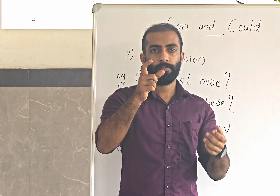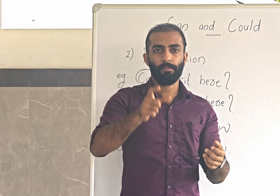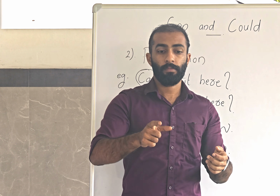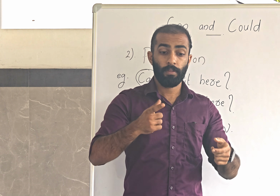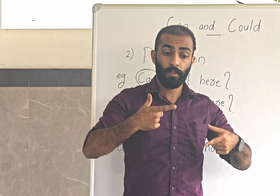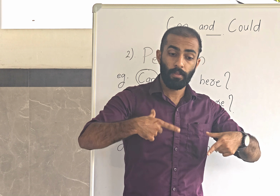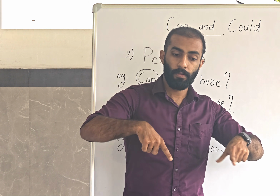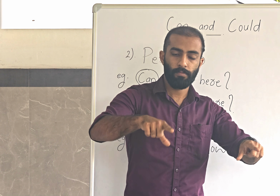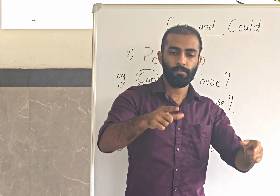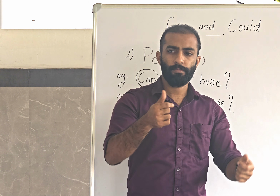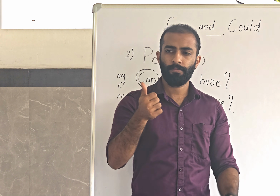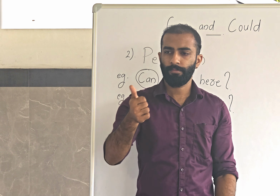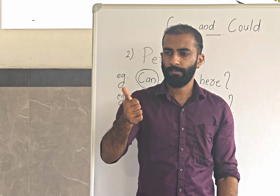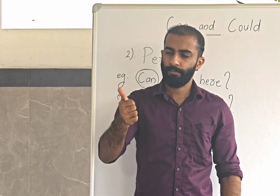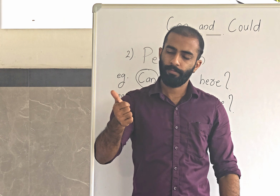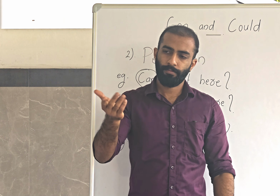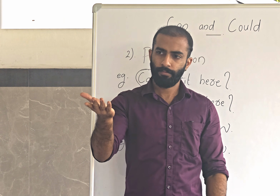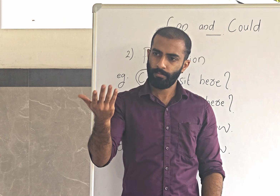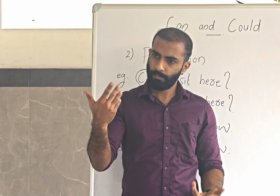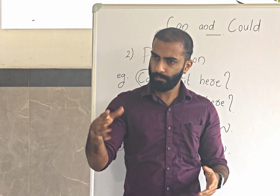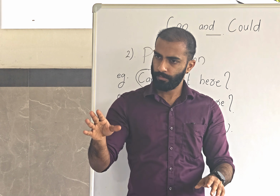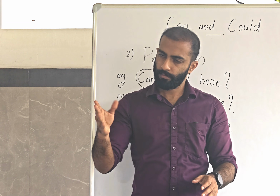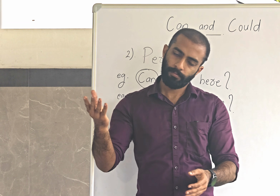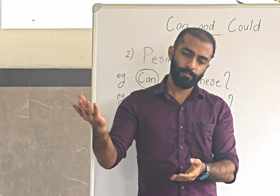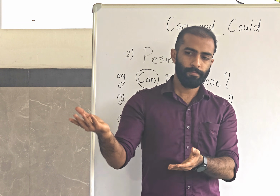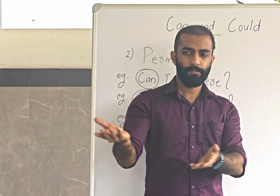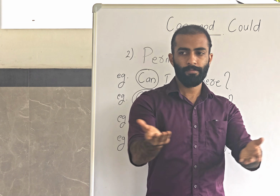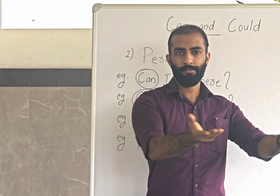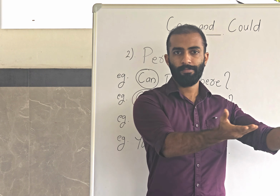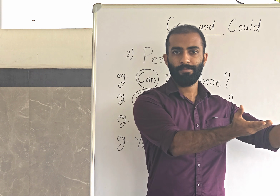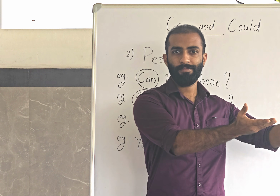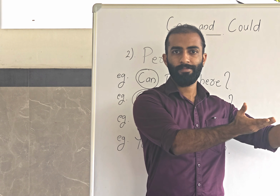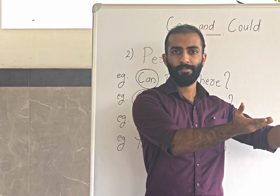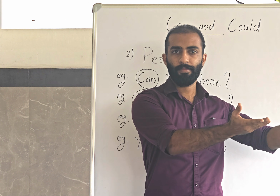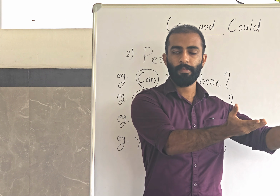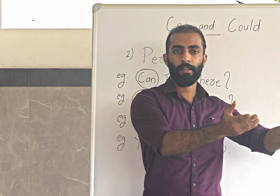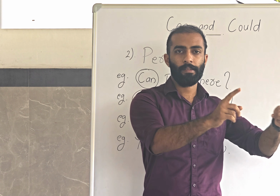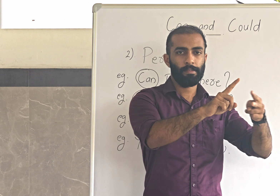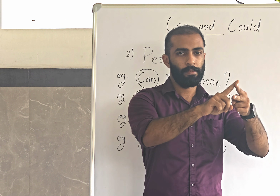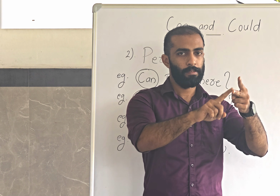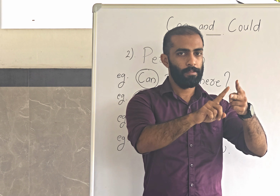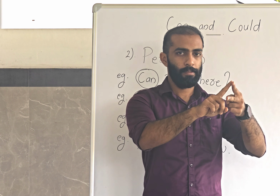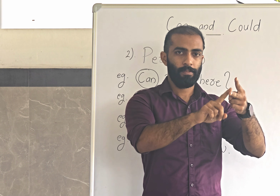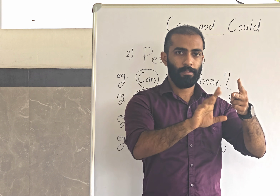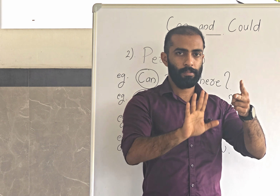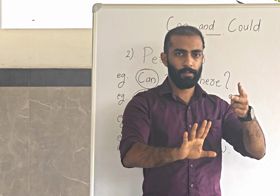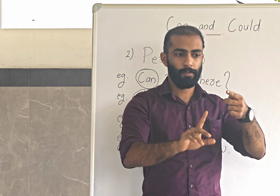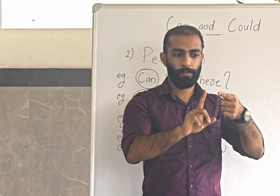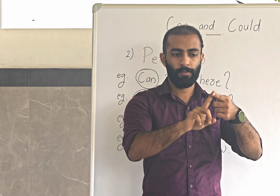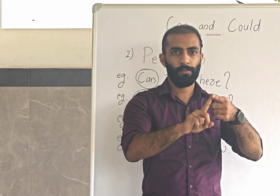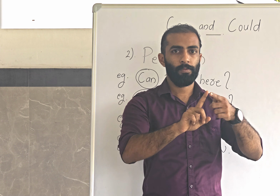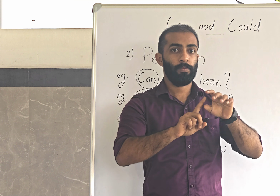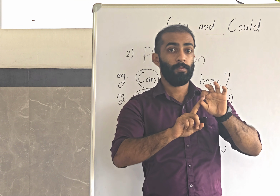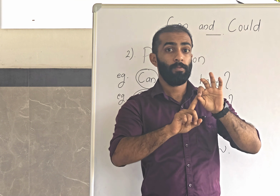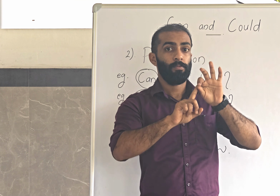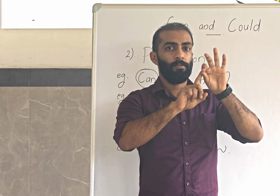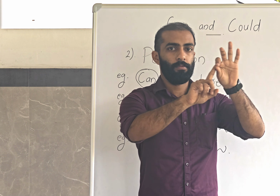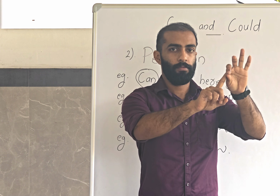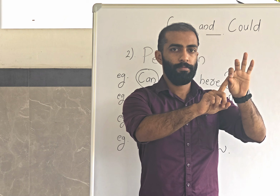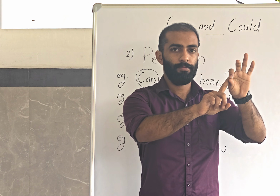അല്ലെങ്കിൽ മറ്റൊരാളെ പോകാൻ അനുവദിക്കുന്നതോ ഒക്കെ അതിനകത്ത് ഉൾപ്പെടും. അതായത് ഇതിനകത്ത് 2 കാര്യങ്ങൾ ഉൾപ്പെടുന്നുണ്ട്.